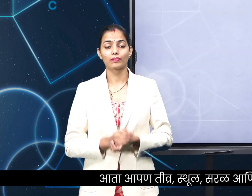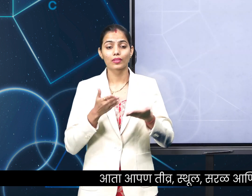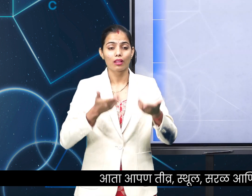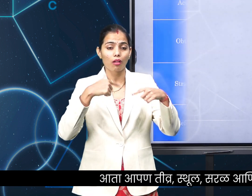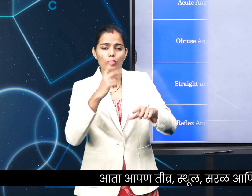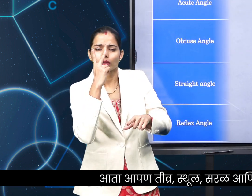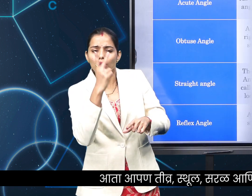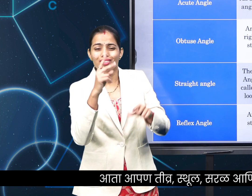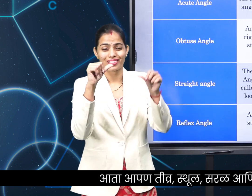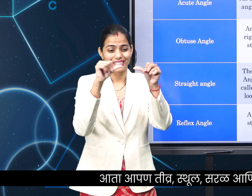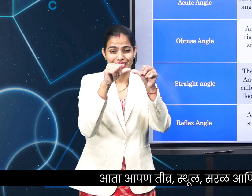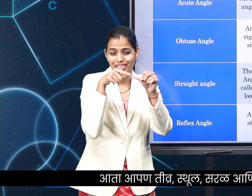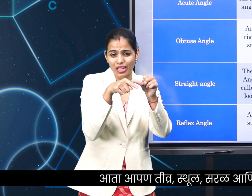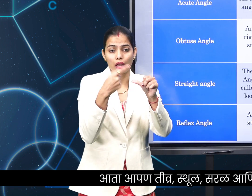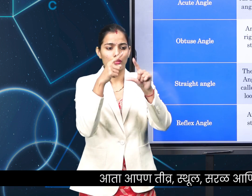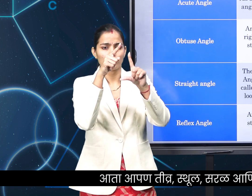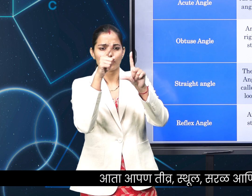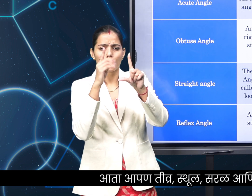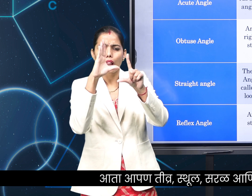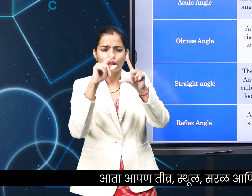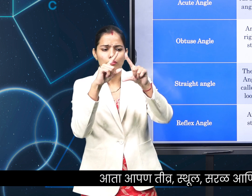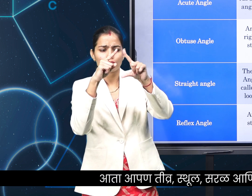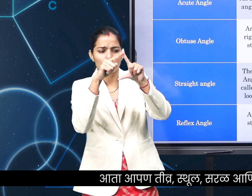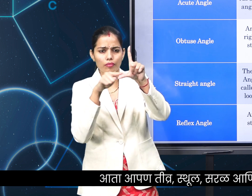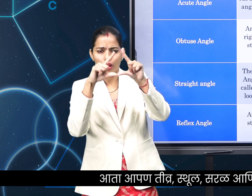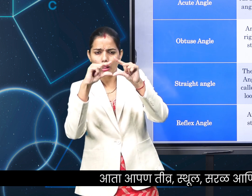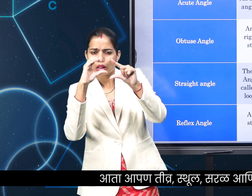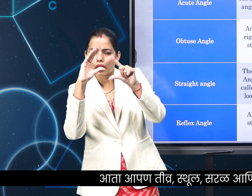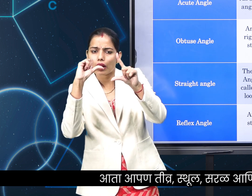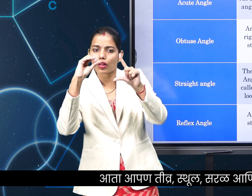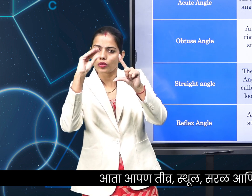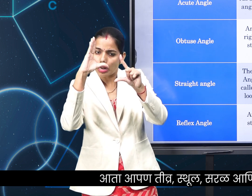आता आपण तीव्र, स्थूल आणि सरळ आणि प्रतिक्षेप कोन पाहूया.